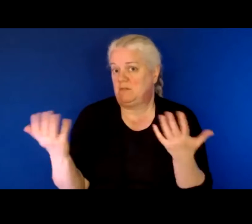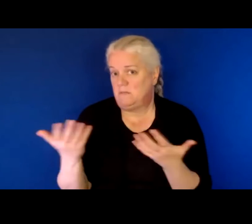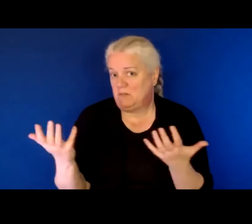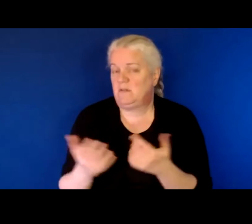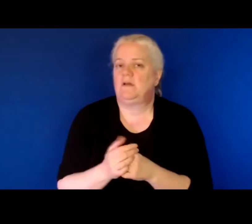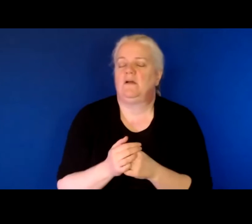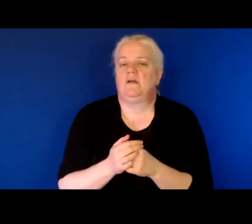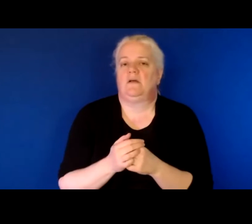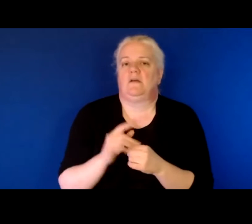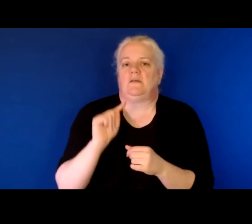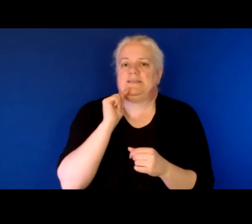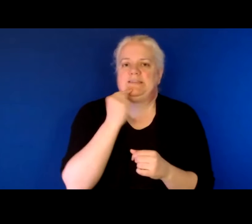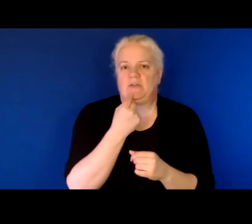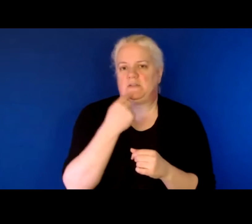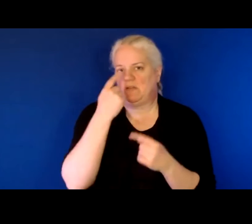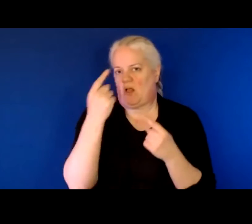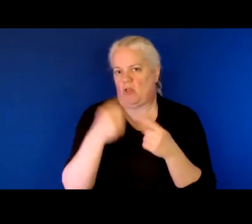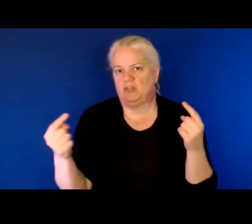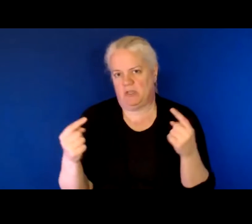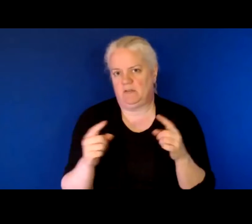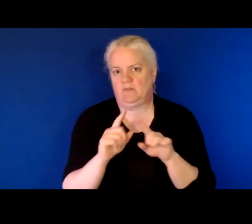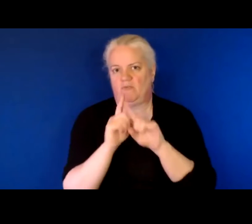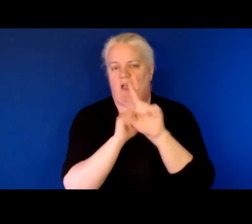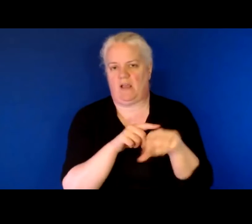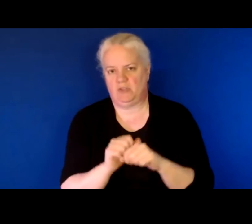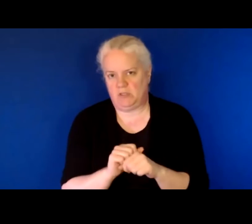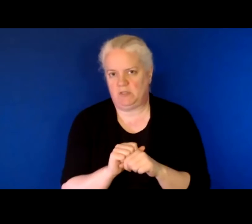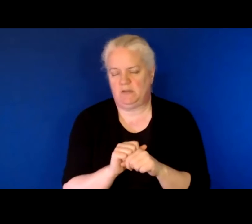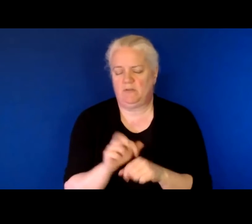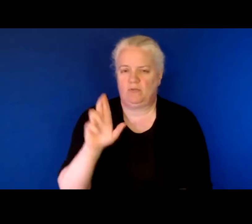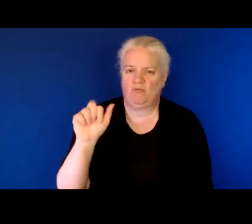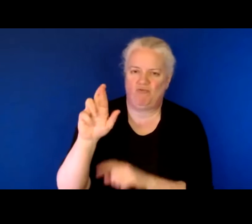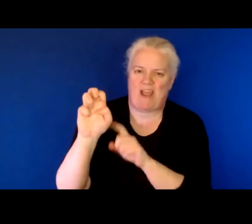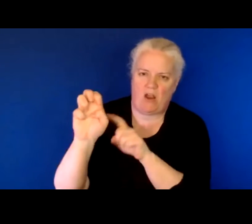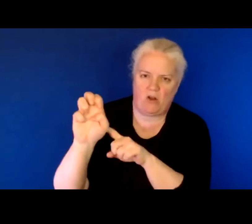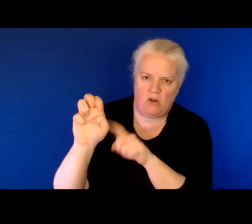有一部分的人，非常非常少的一部分人呢，